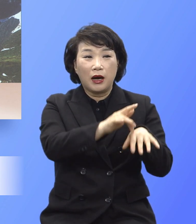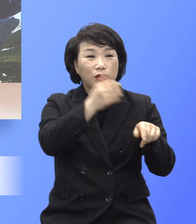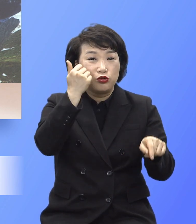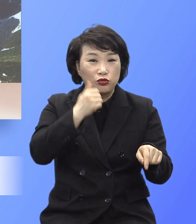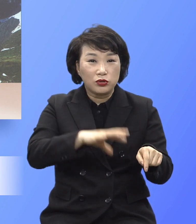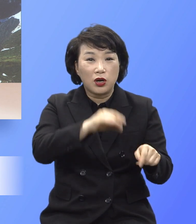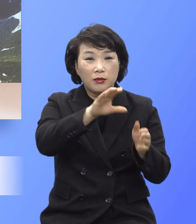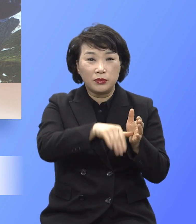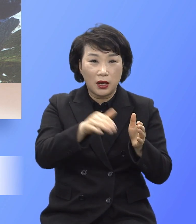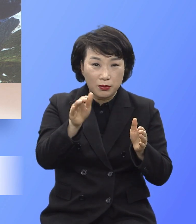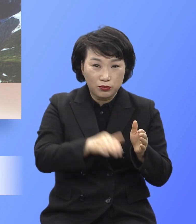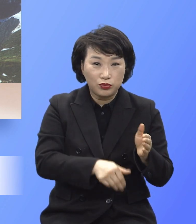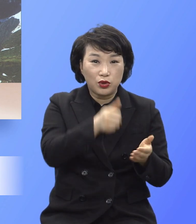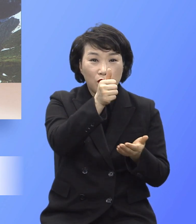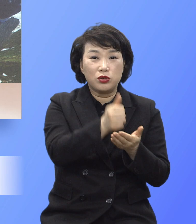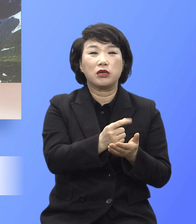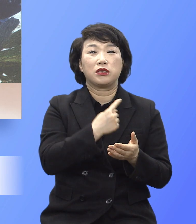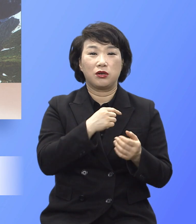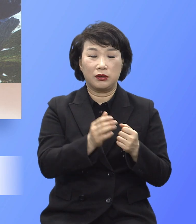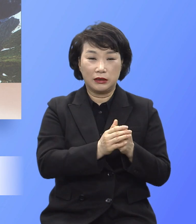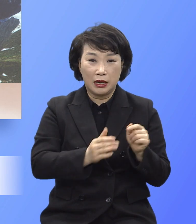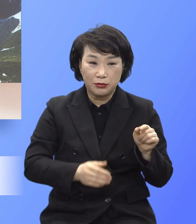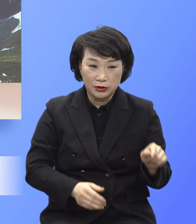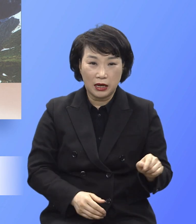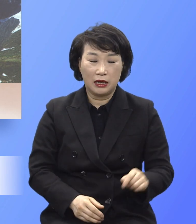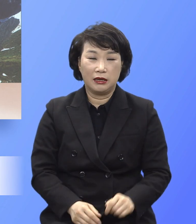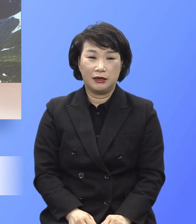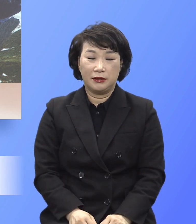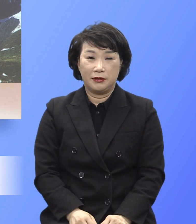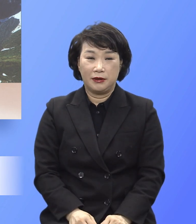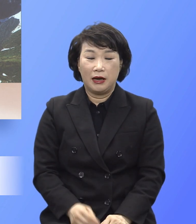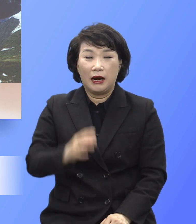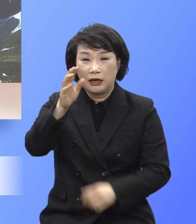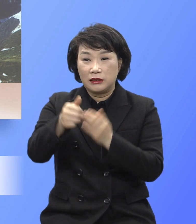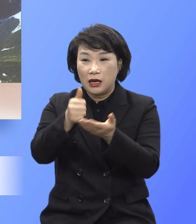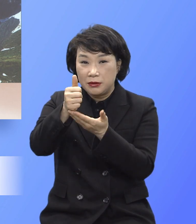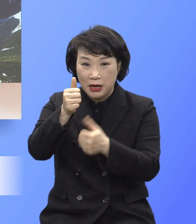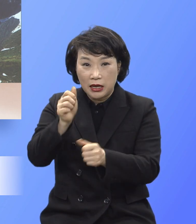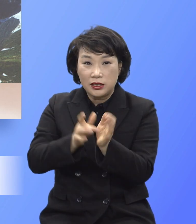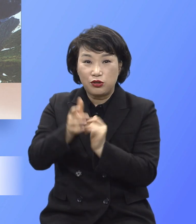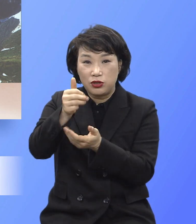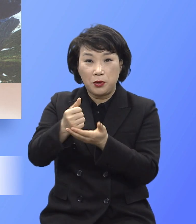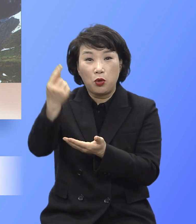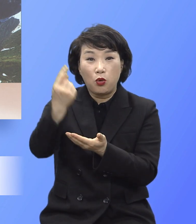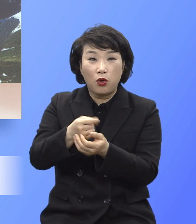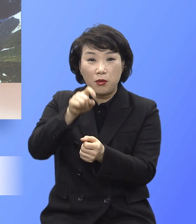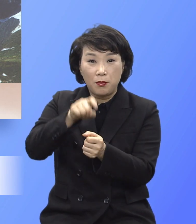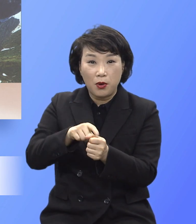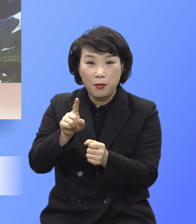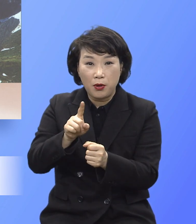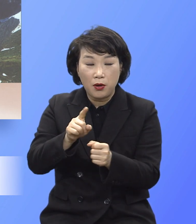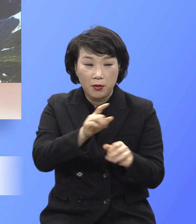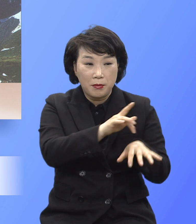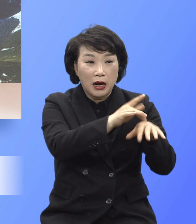마귀는 처음부터 범죄함이니라. 하나님의 아들이 나타나신